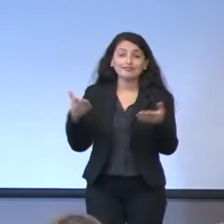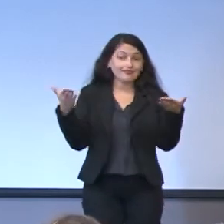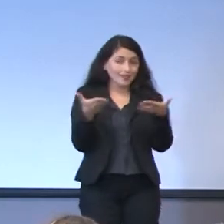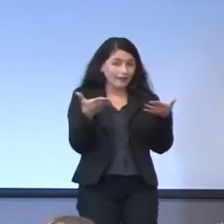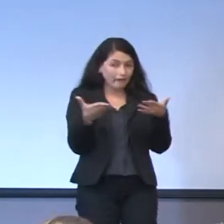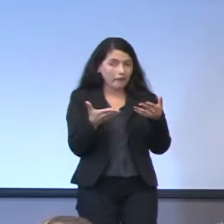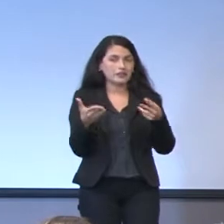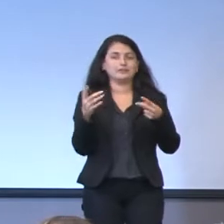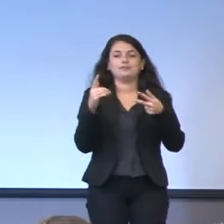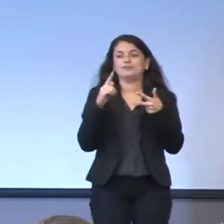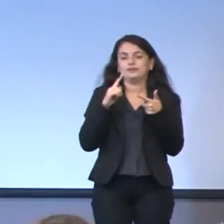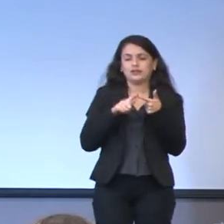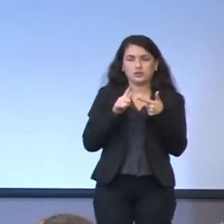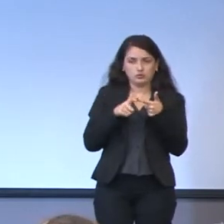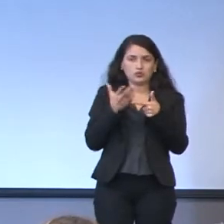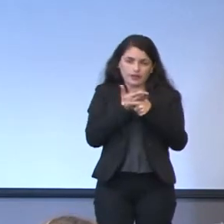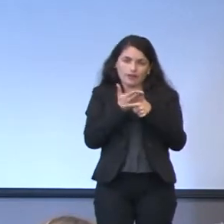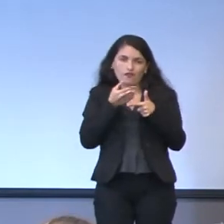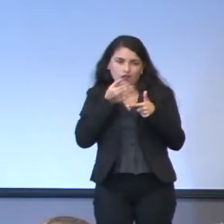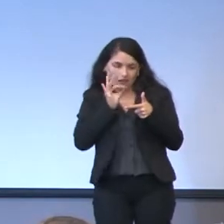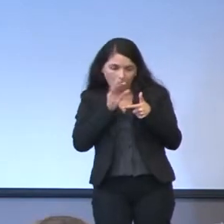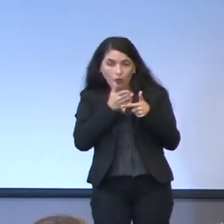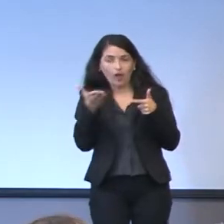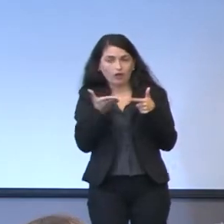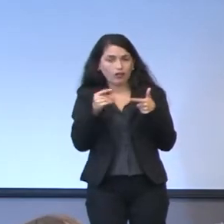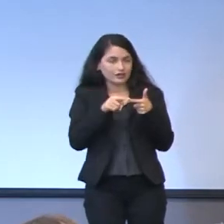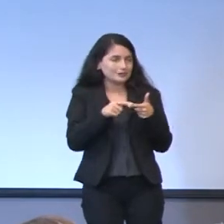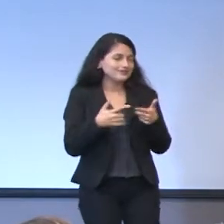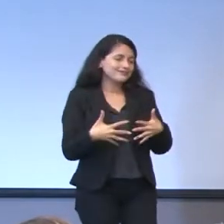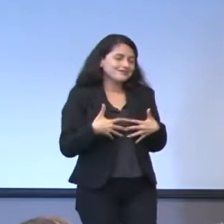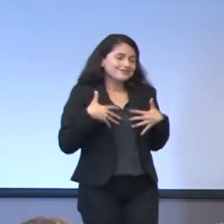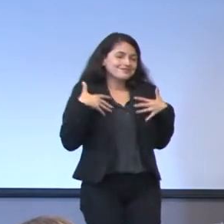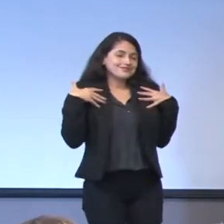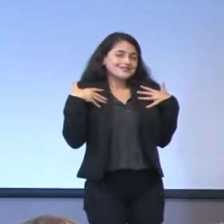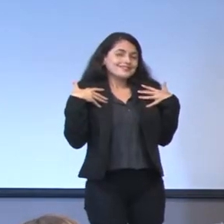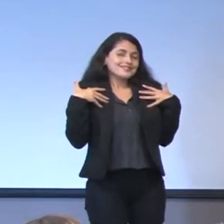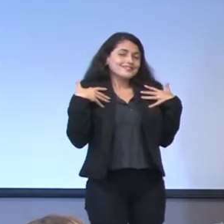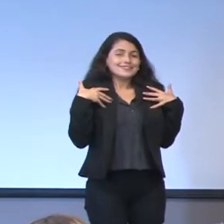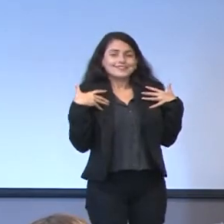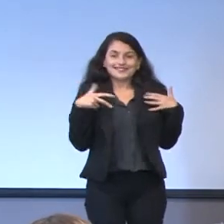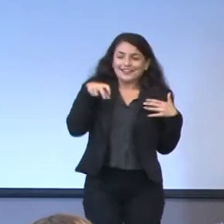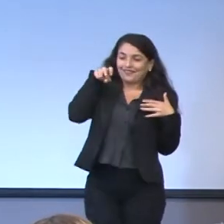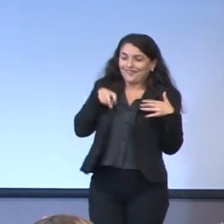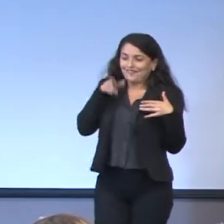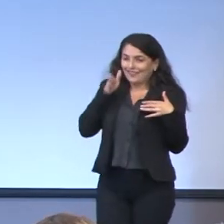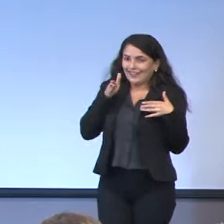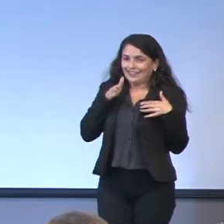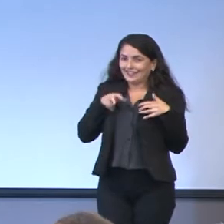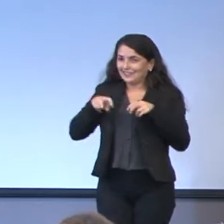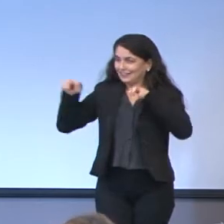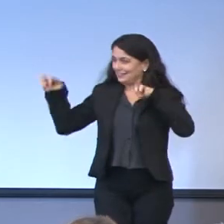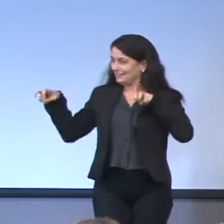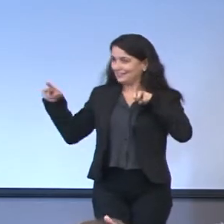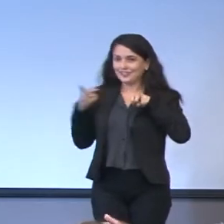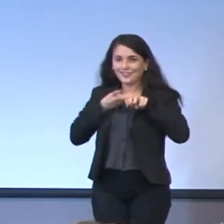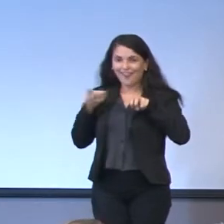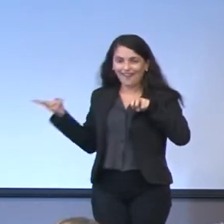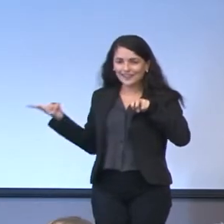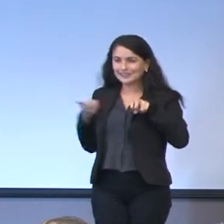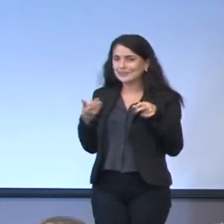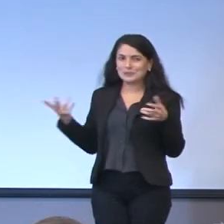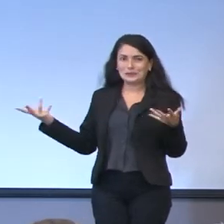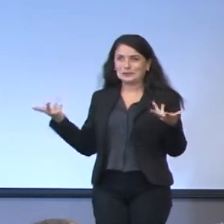momento, eu tenho a honra, assim, o prazer de estar aqui no meio desses dois feras. Aqui do meu